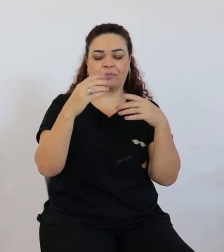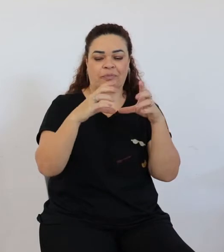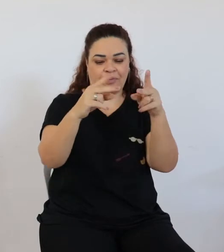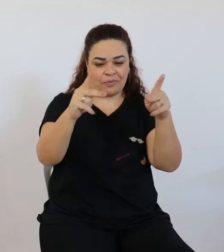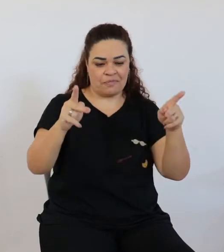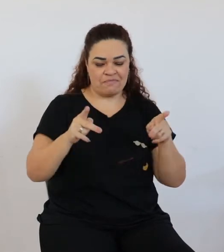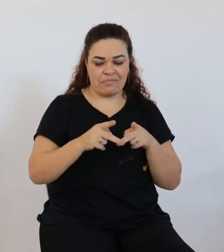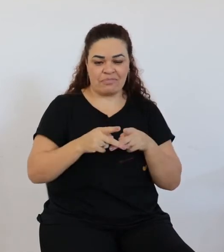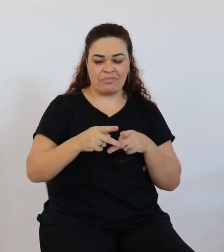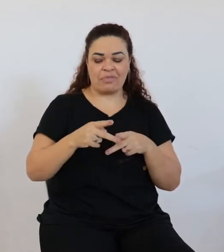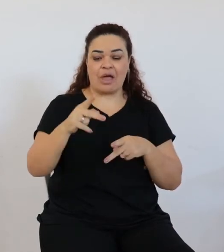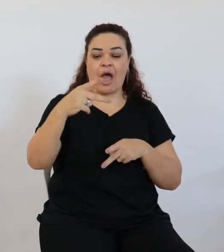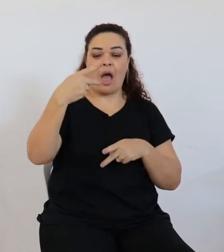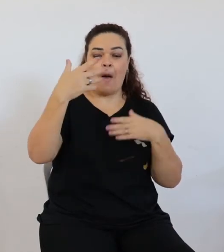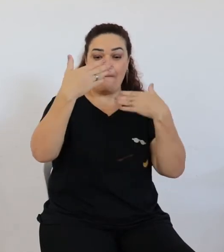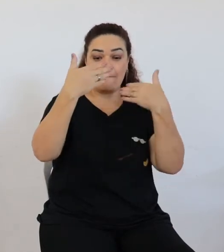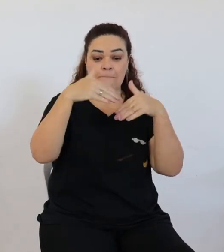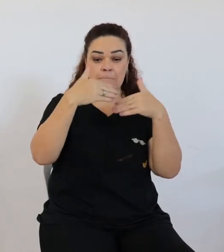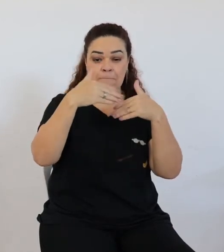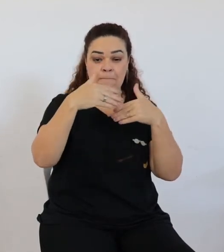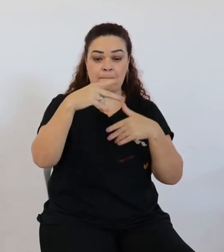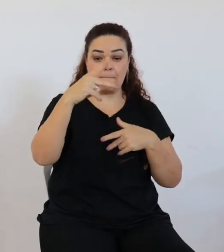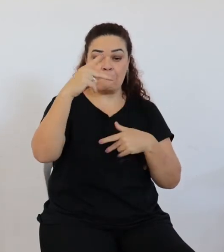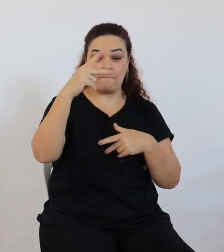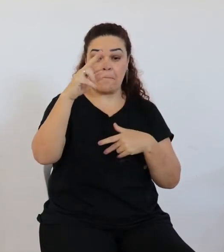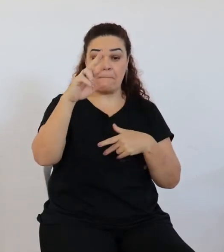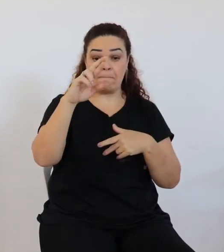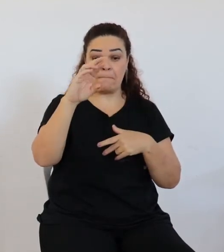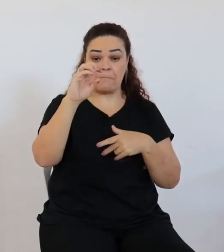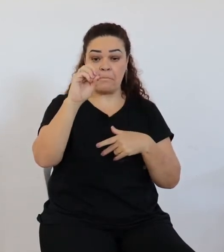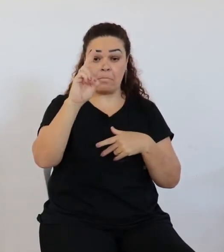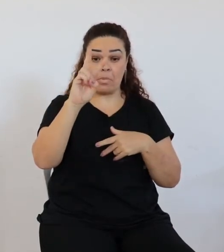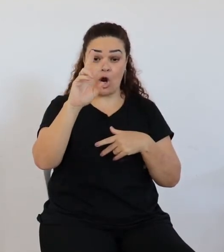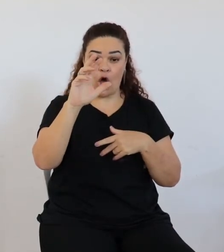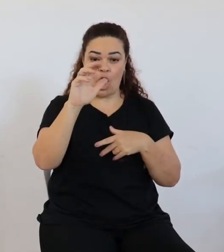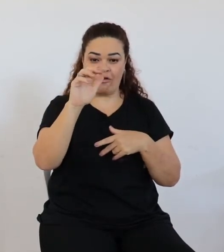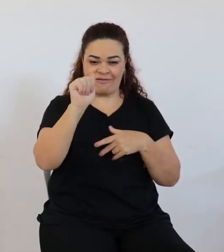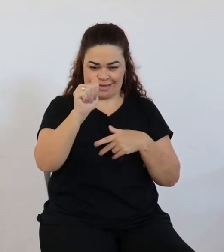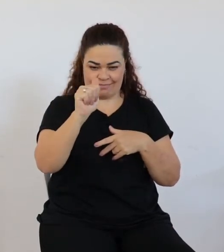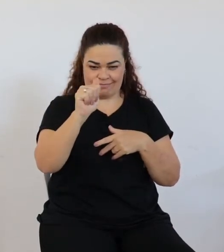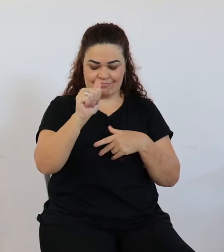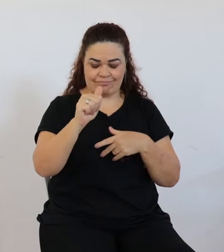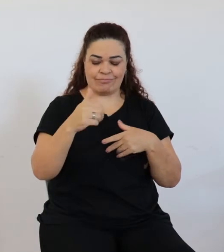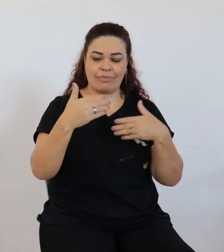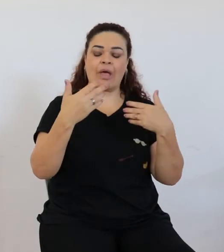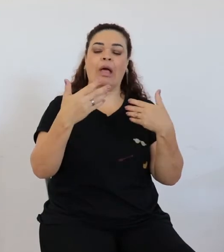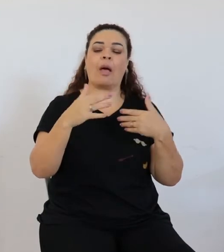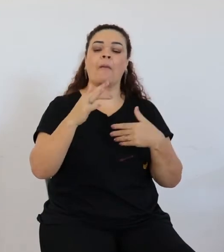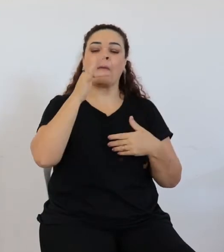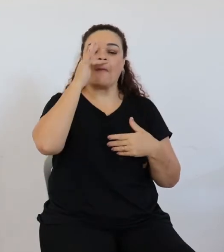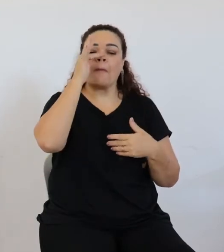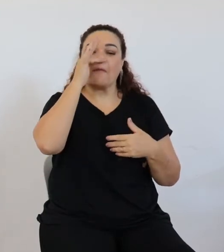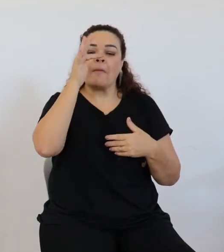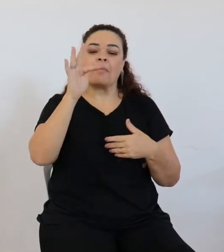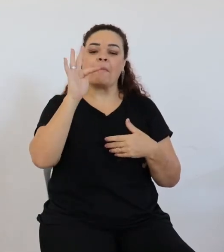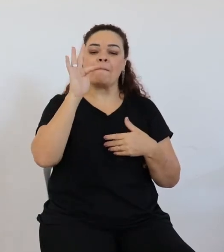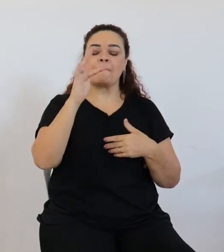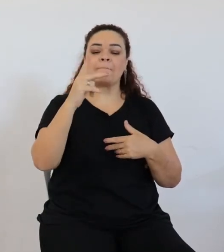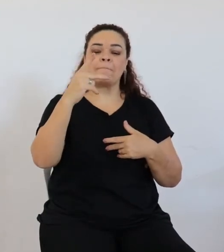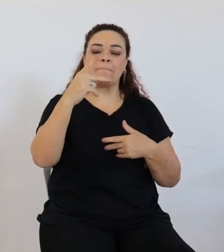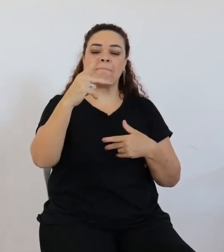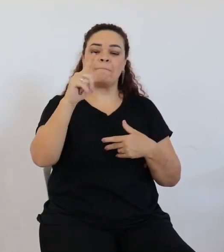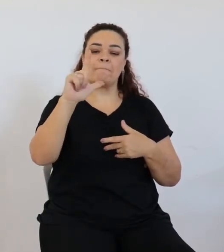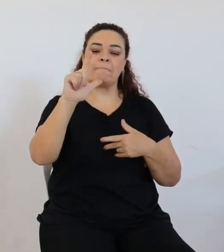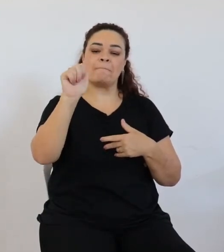blusa, planta. Então a criança, depois que ela aprende esse R da barata, ela vai conseguir falar esses sonzinhos,